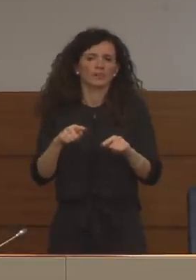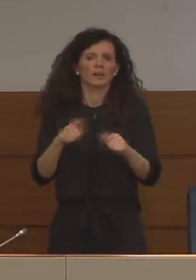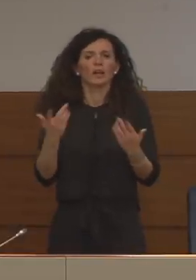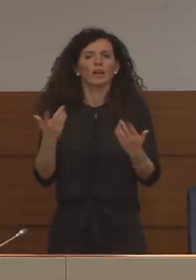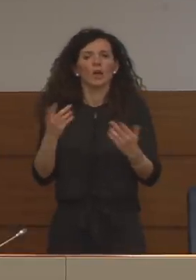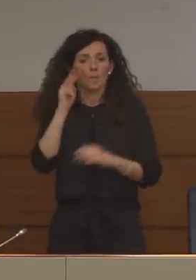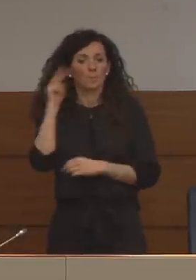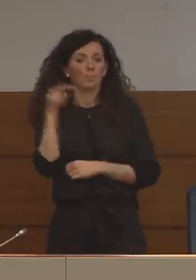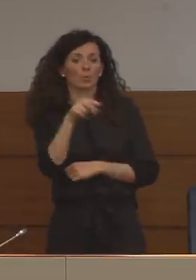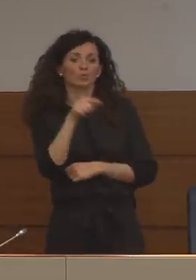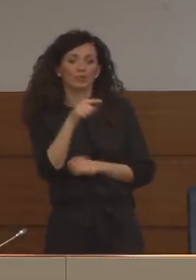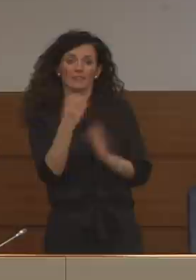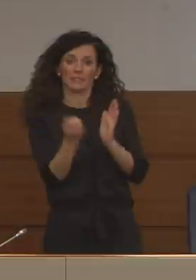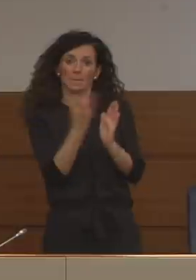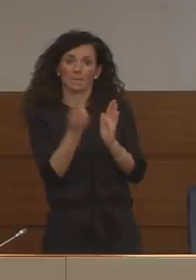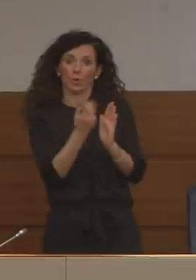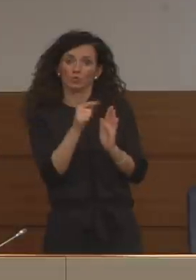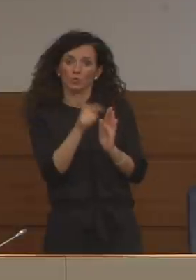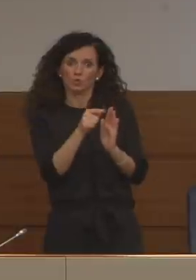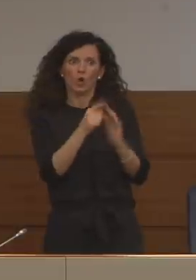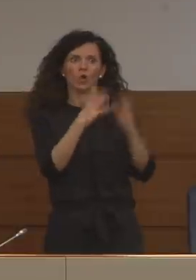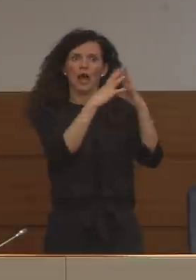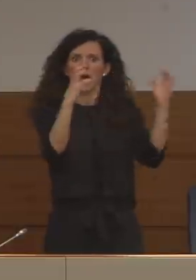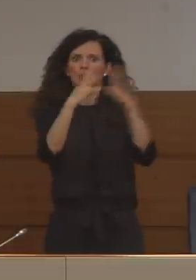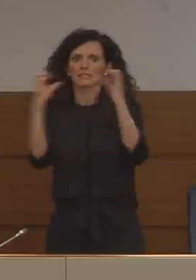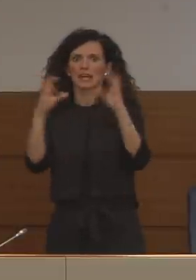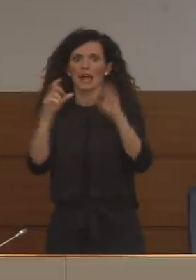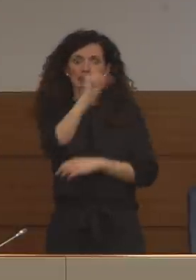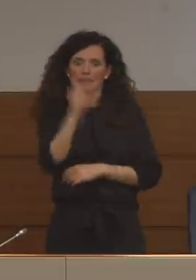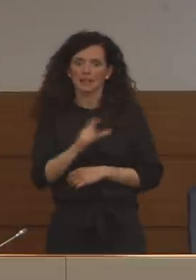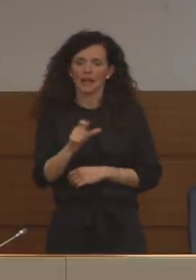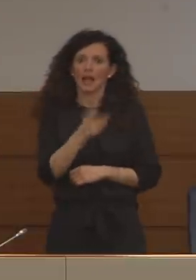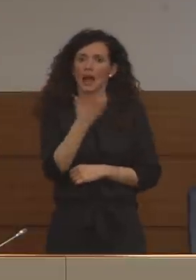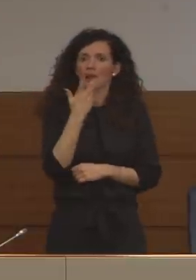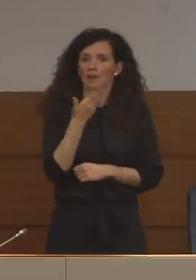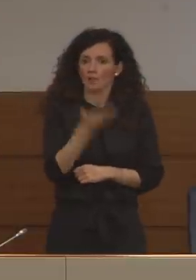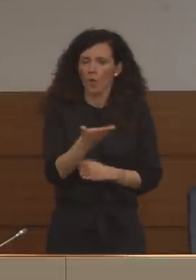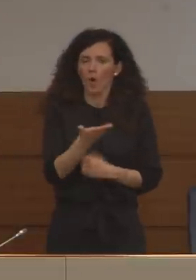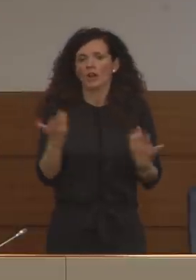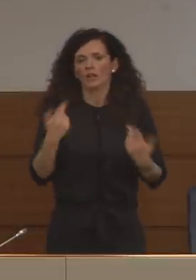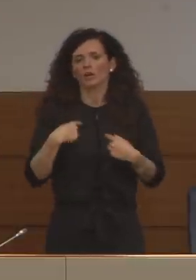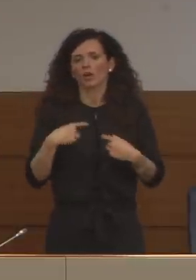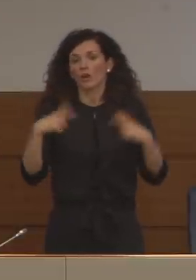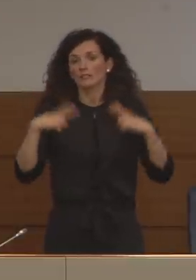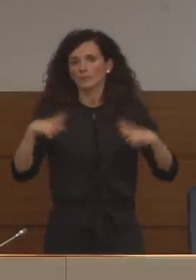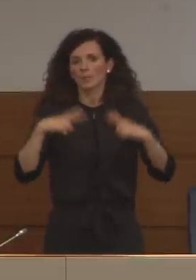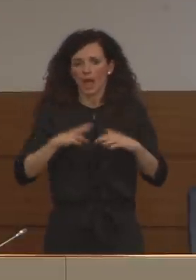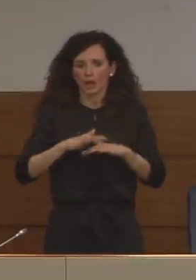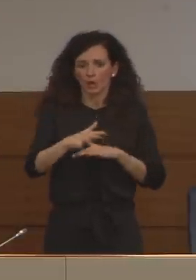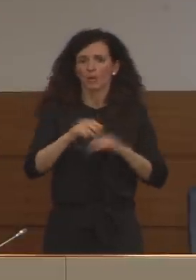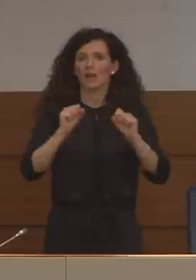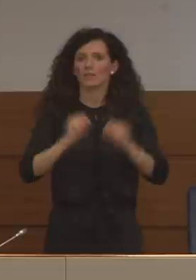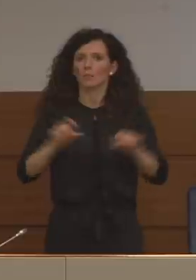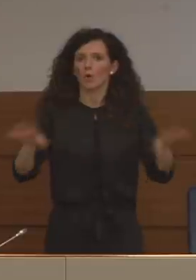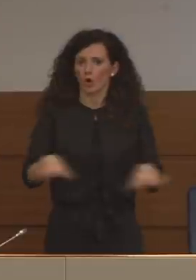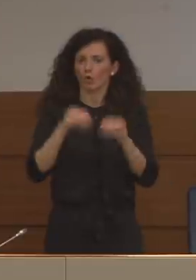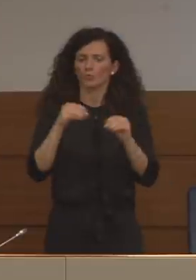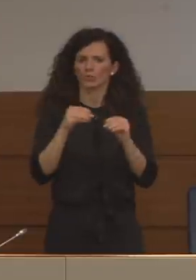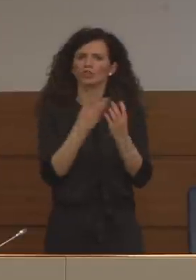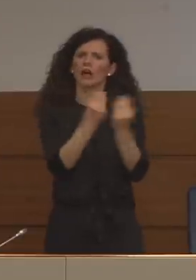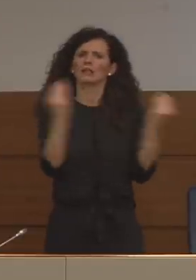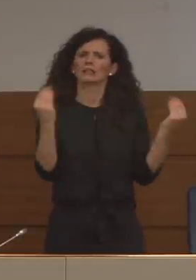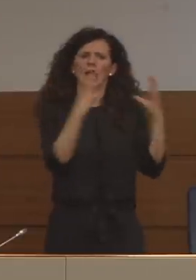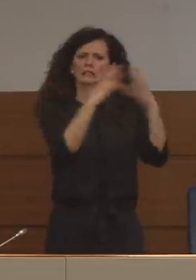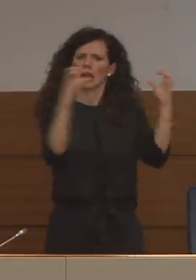della produzione immaginiamo che a breve si possa avviare una produzione nazionale molte aziende lo stanno